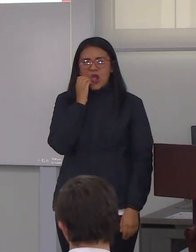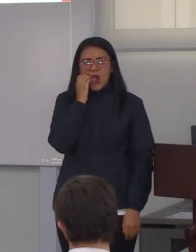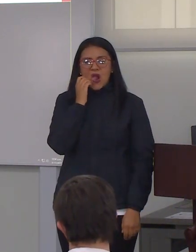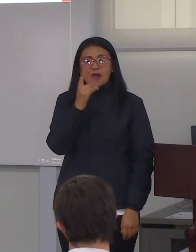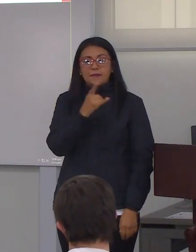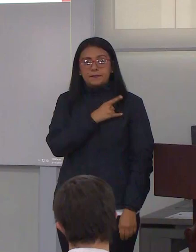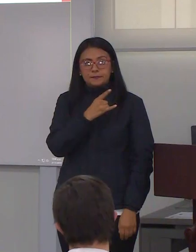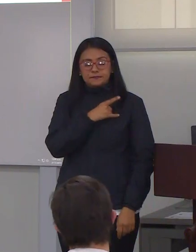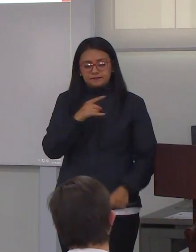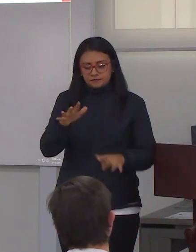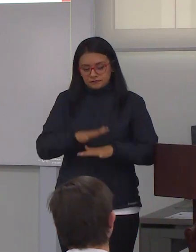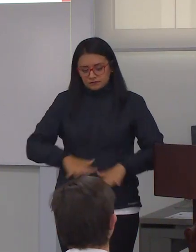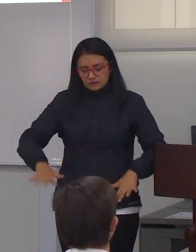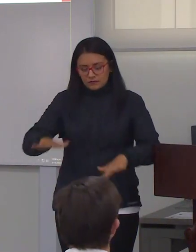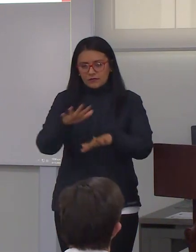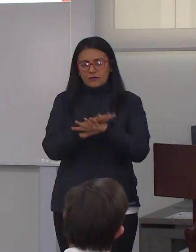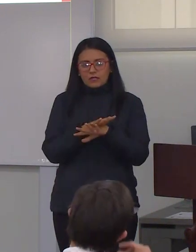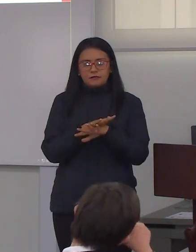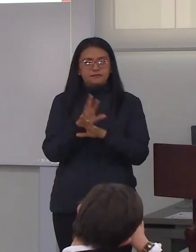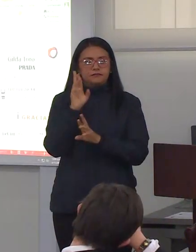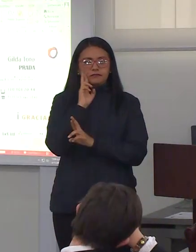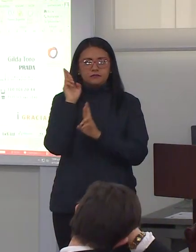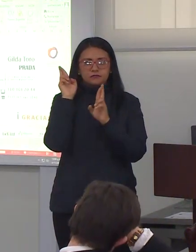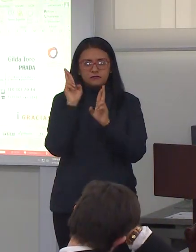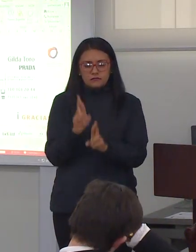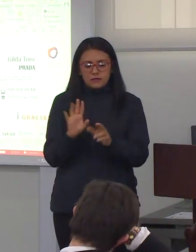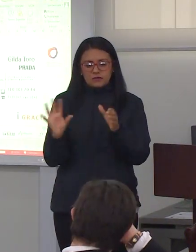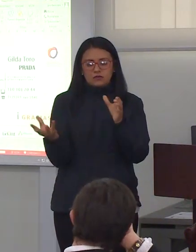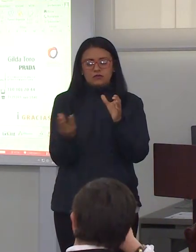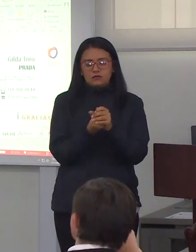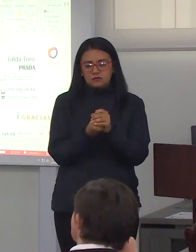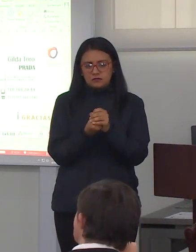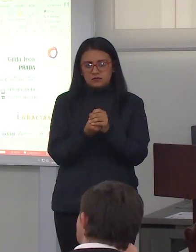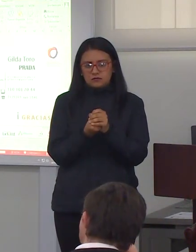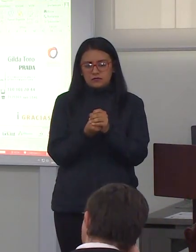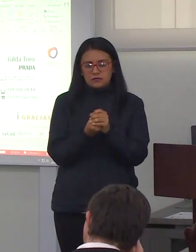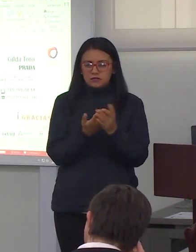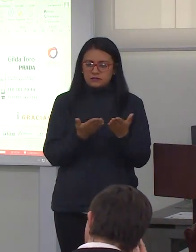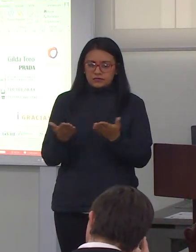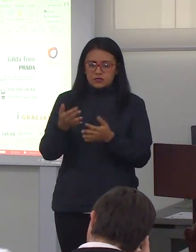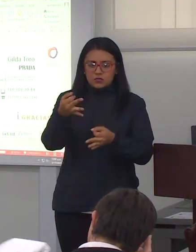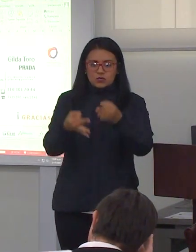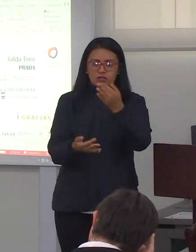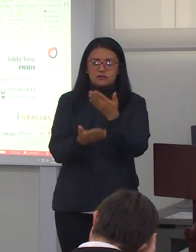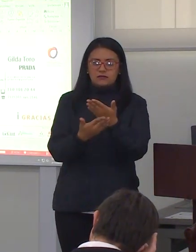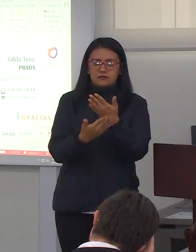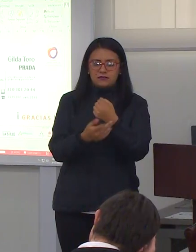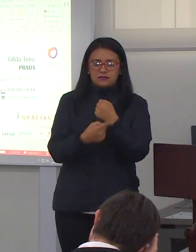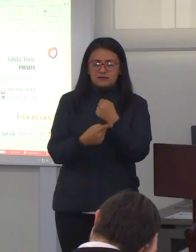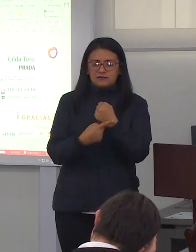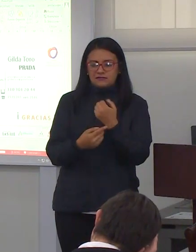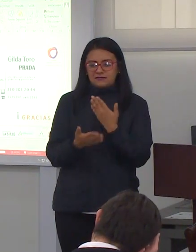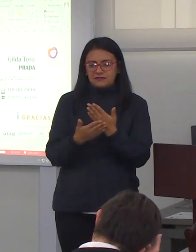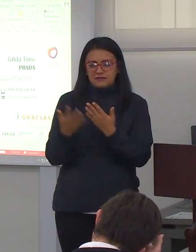universidad un espacio para el reconocimiento y la inclusión querido juez comienza a contar el tiempo en este momento bienvenido gracias